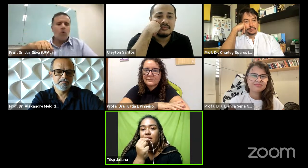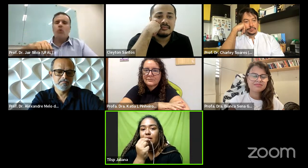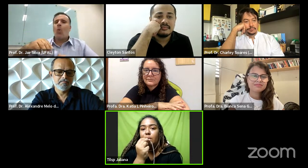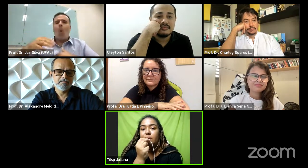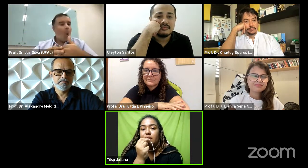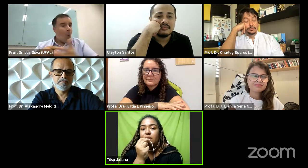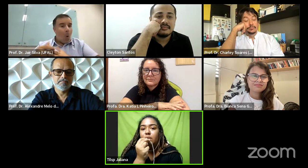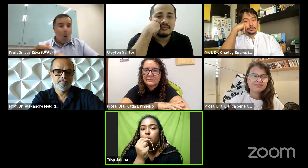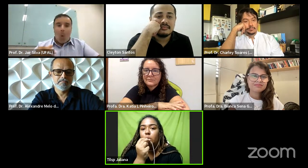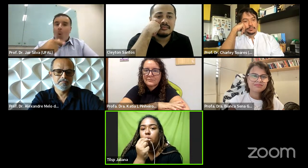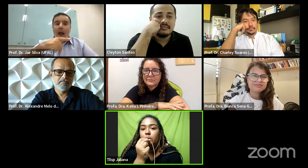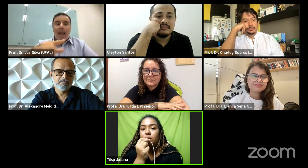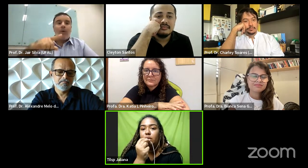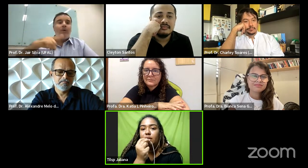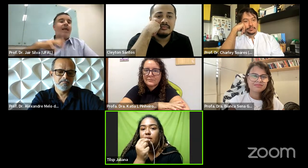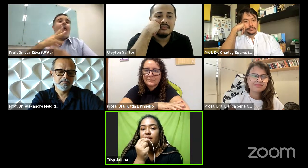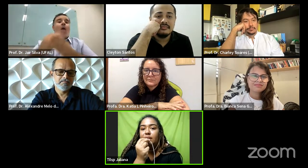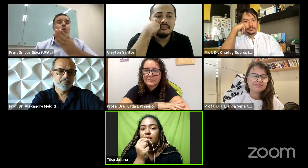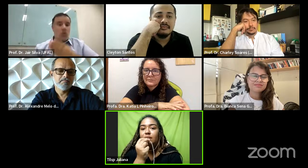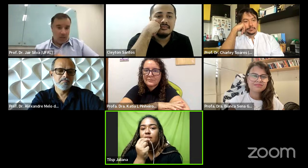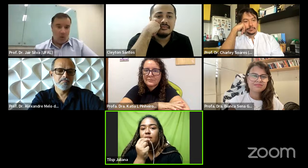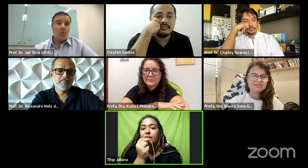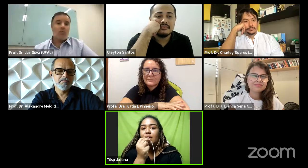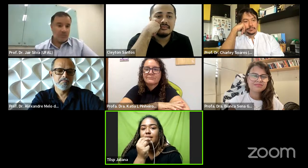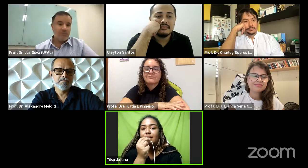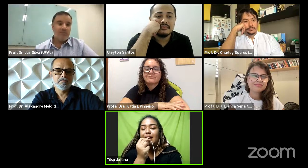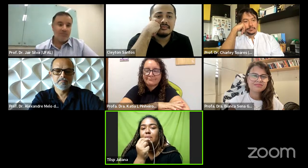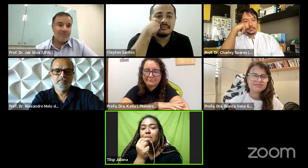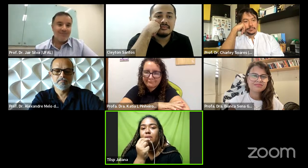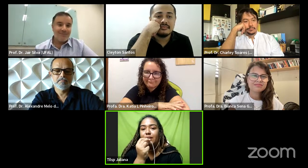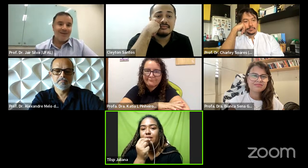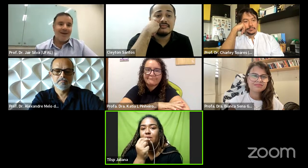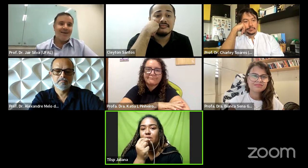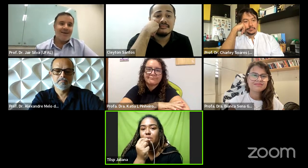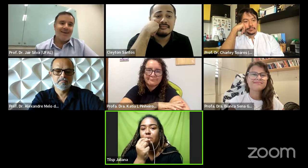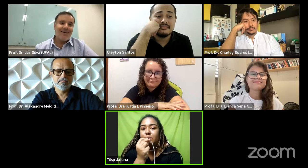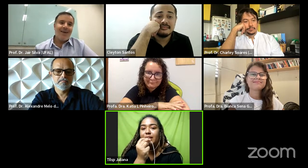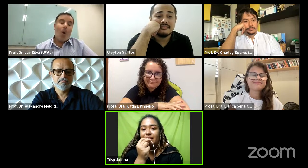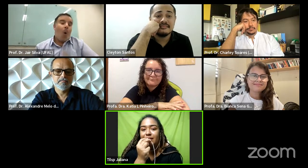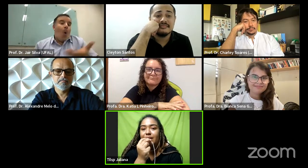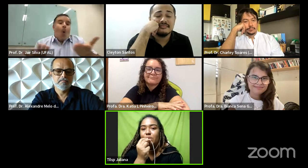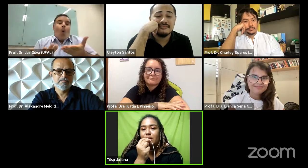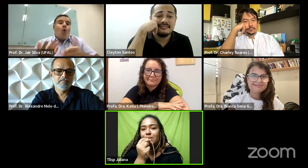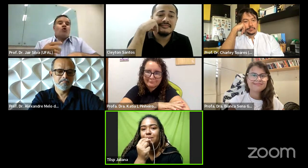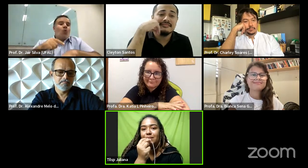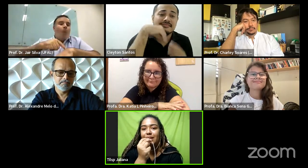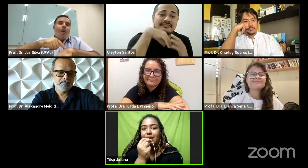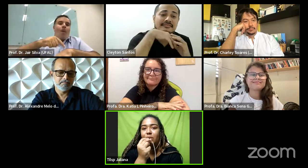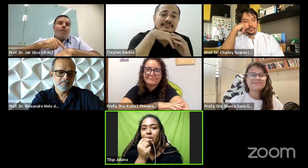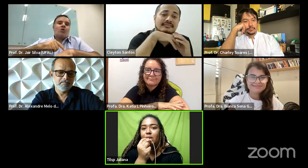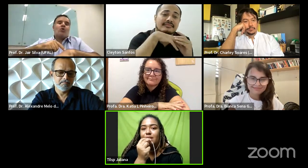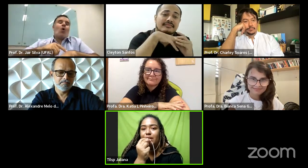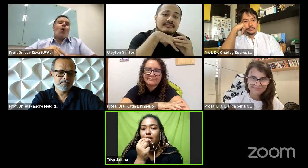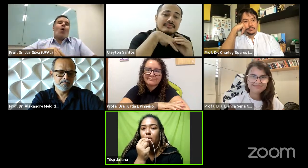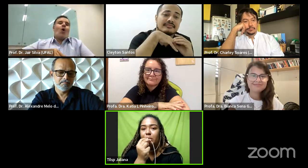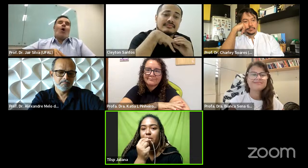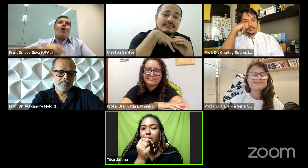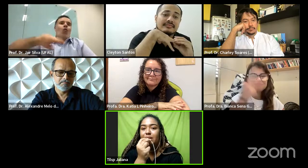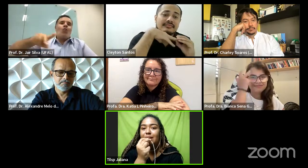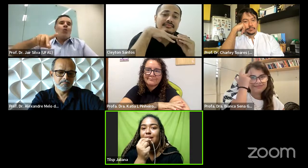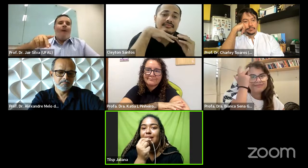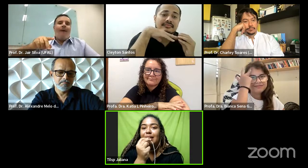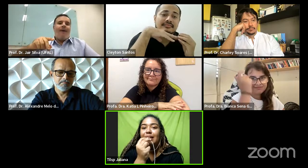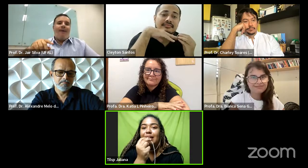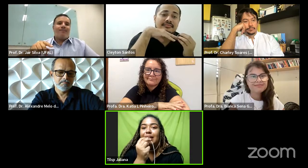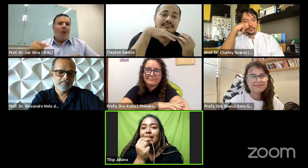em outras línguas do mundo, né, a gente sabe que outras línguas do mundo têm redução, né, ocorre esse